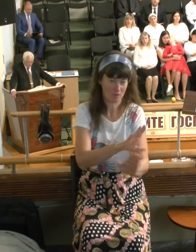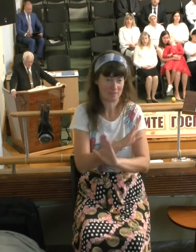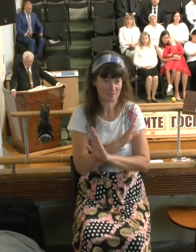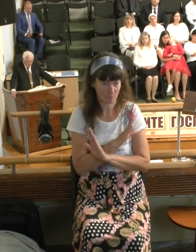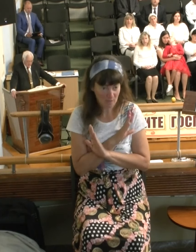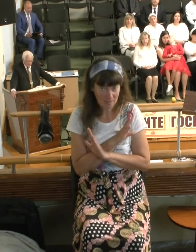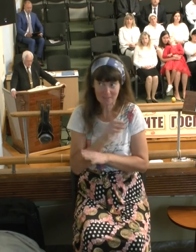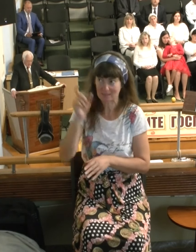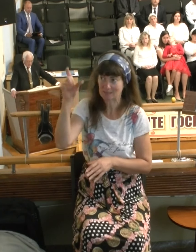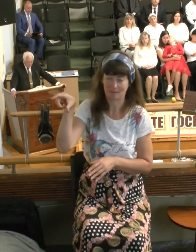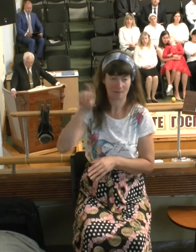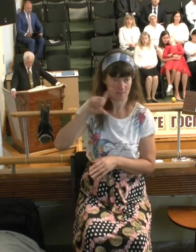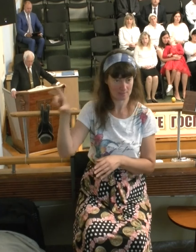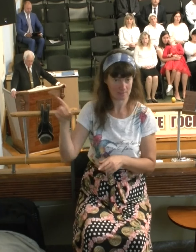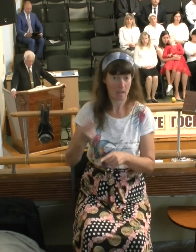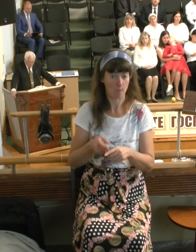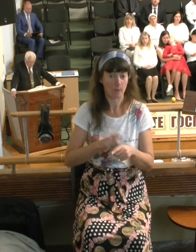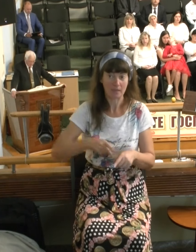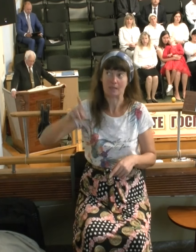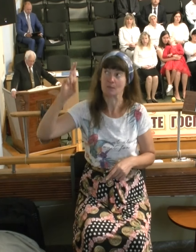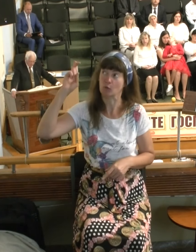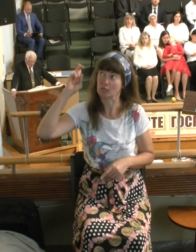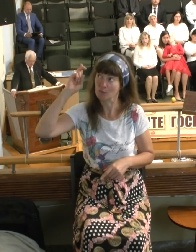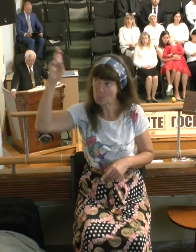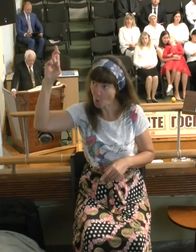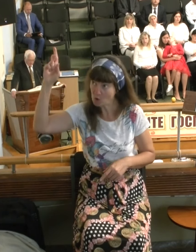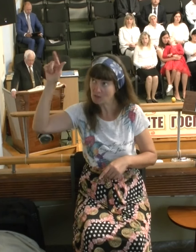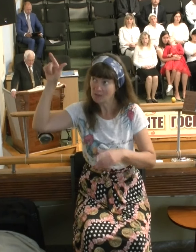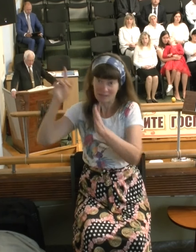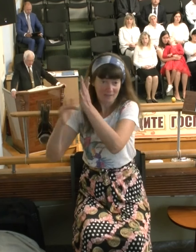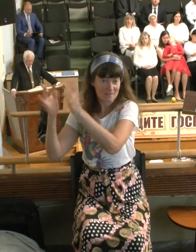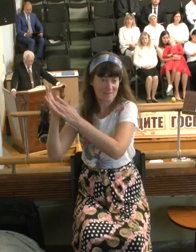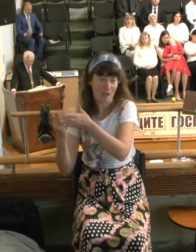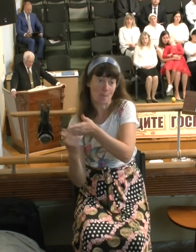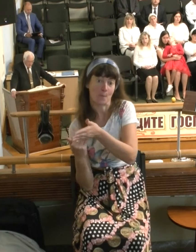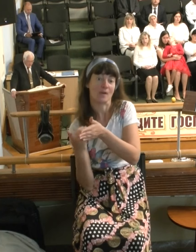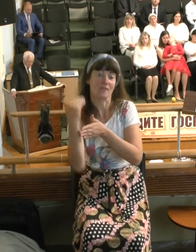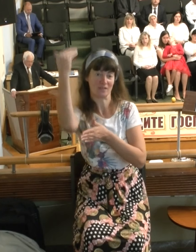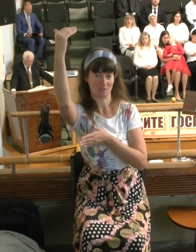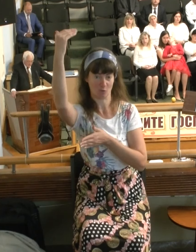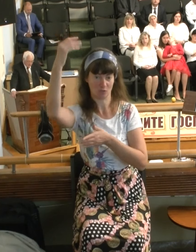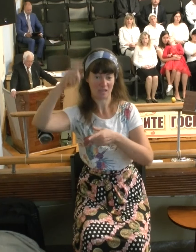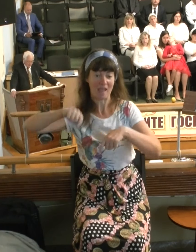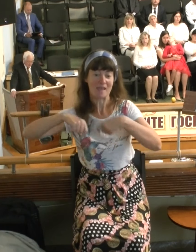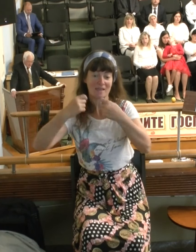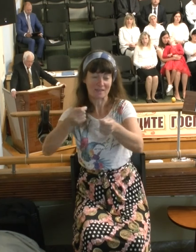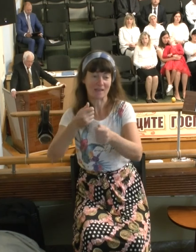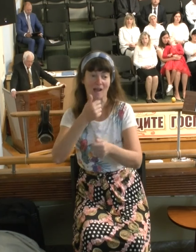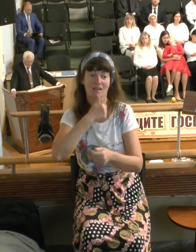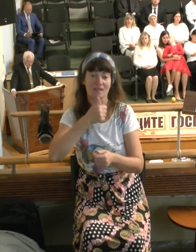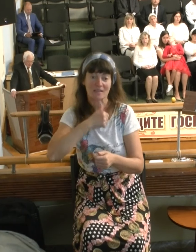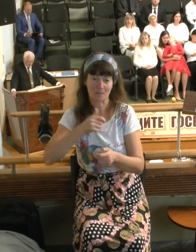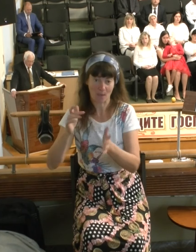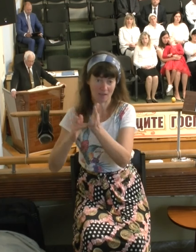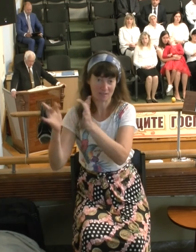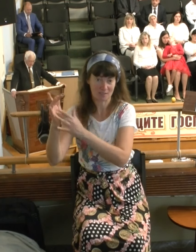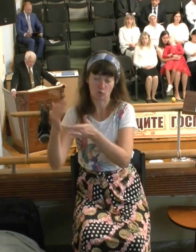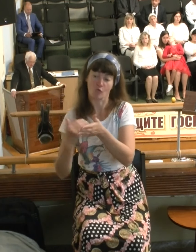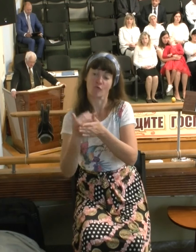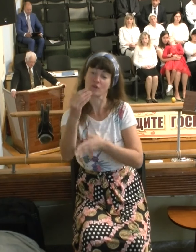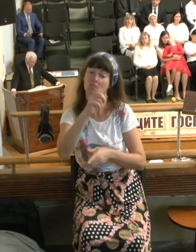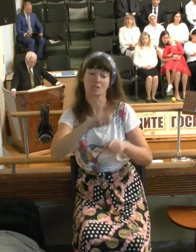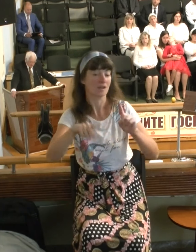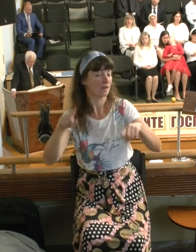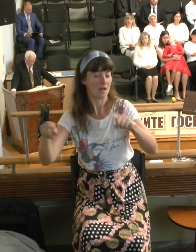крестной. Посему и Бог превознес его и дал ему имя выше всякого имени, дабы